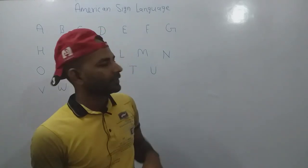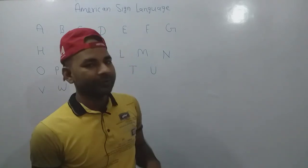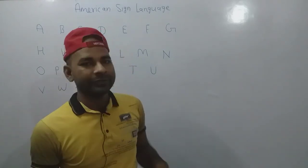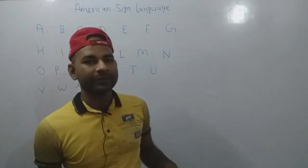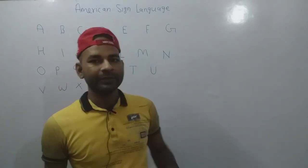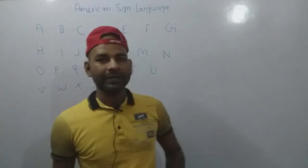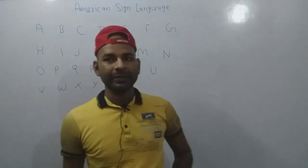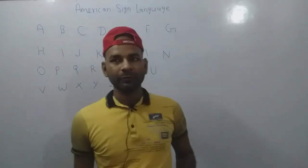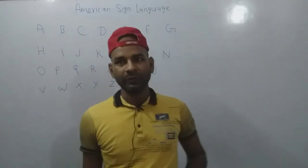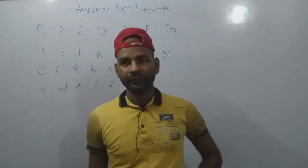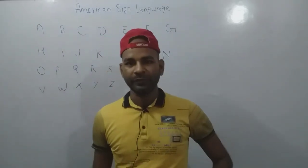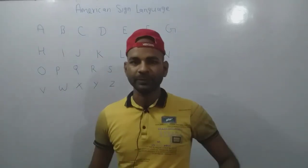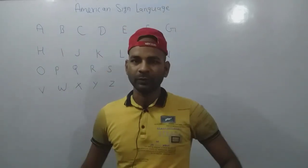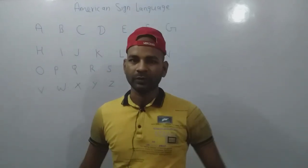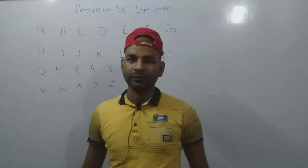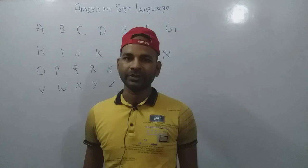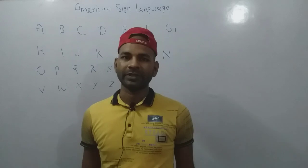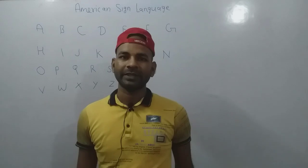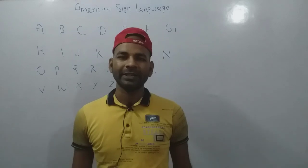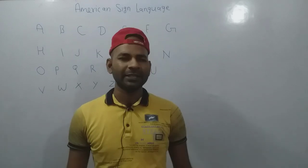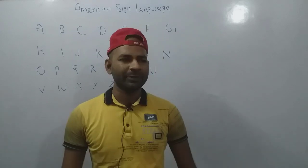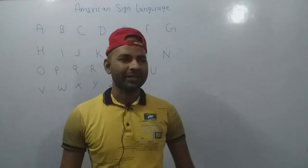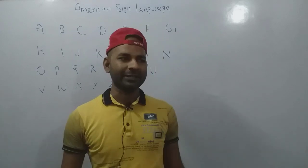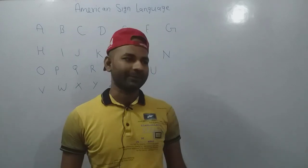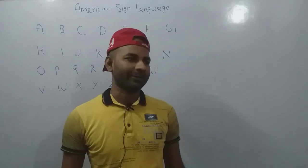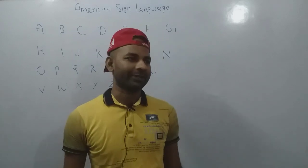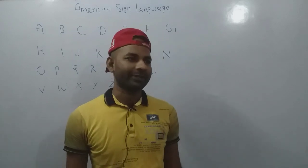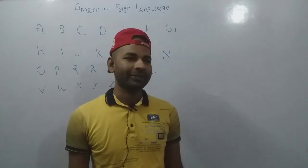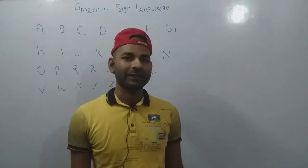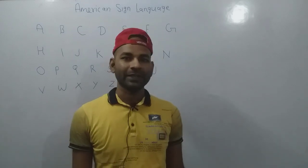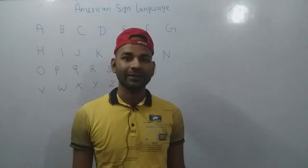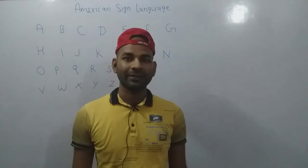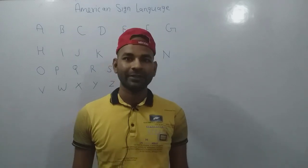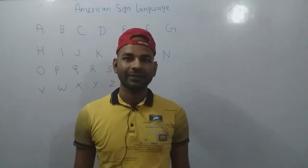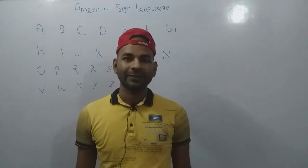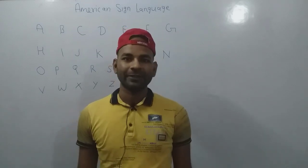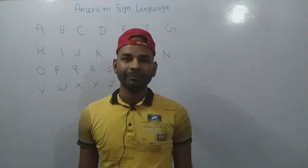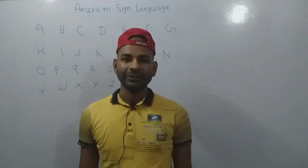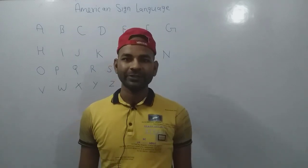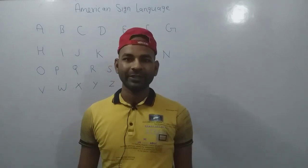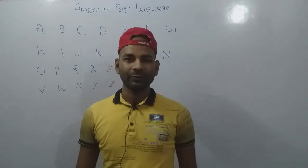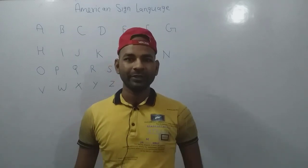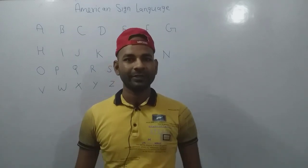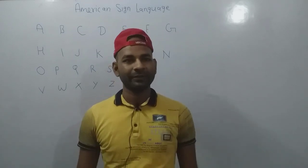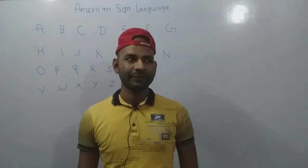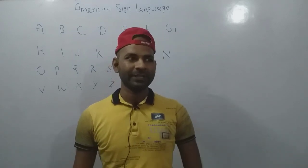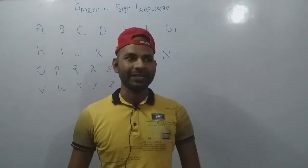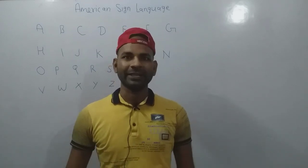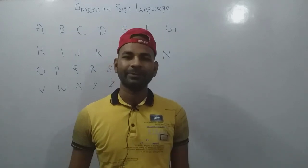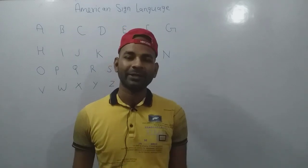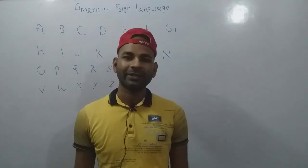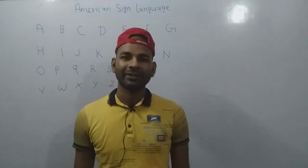वैसे अगर आपको फिश बोलना हो, फिश, यार आज मेरा खाने का मन कर रहा है, क्या बाजार जा रहे हो ना, फिश लेके आना मेरे लिए,